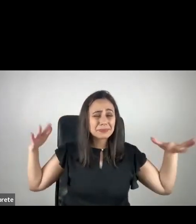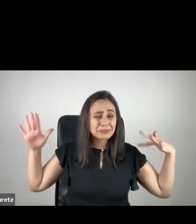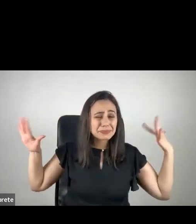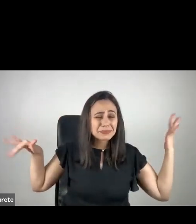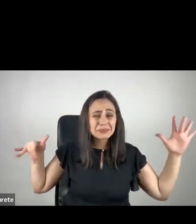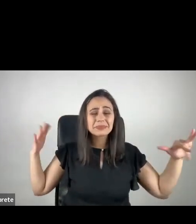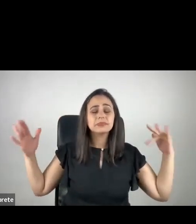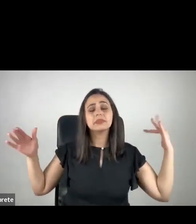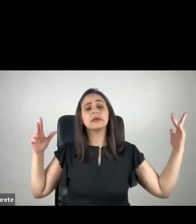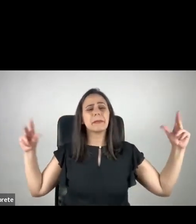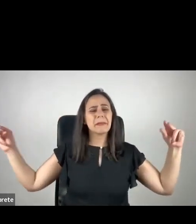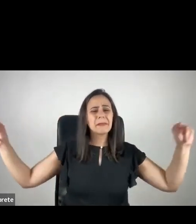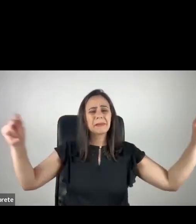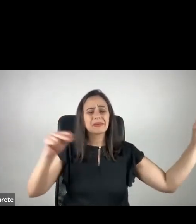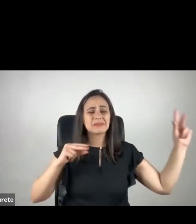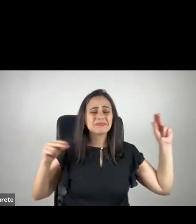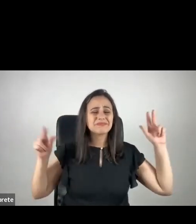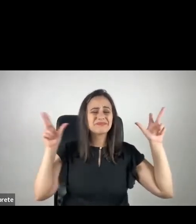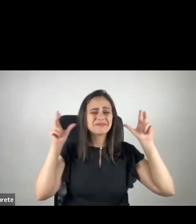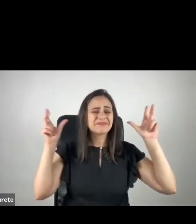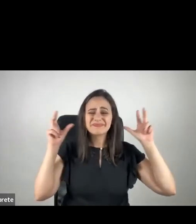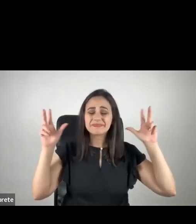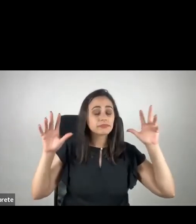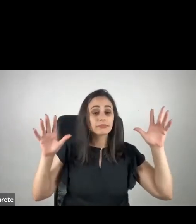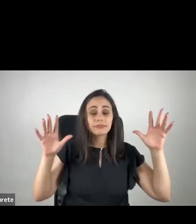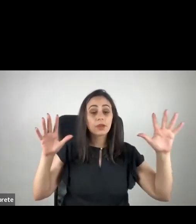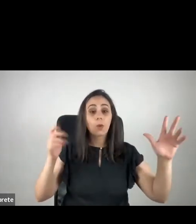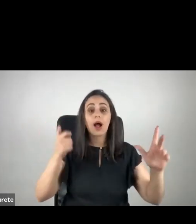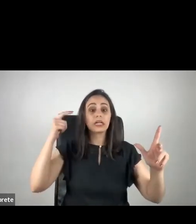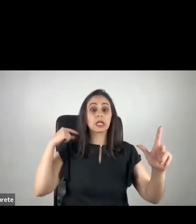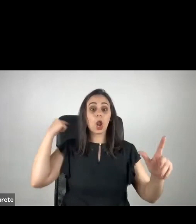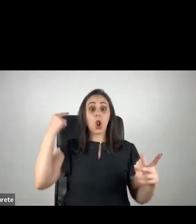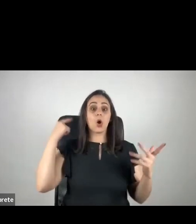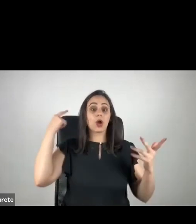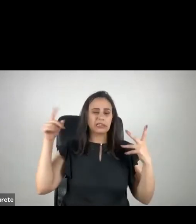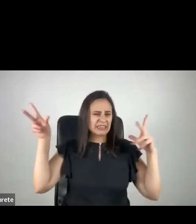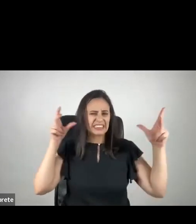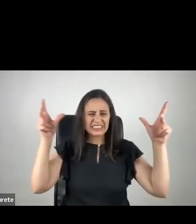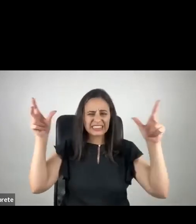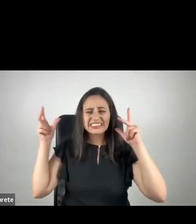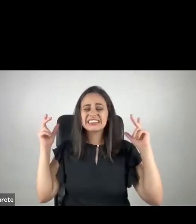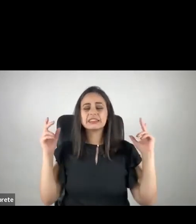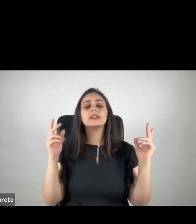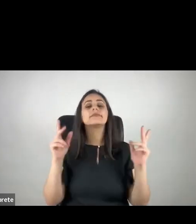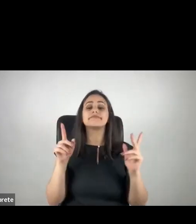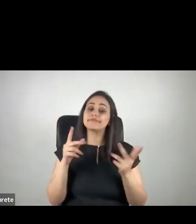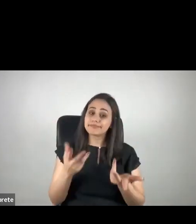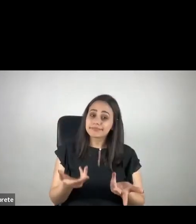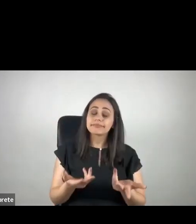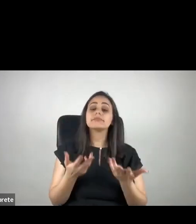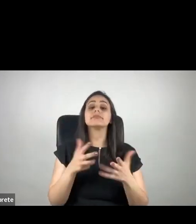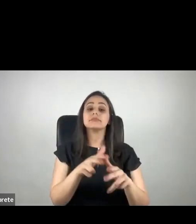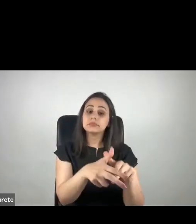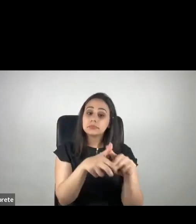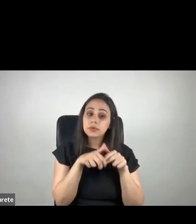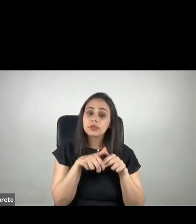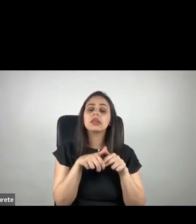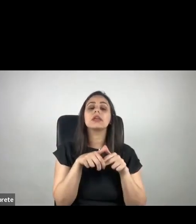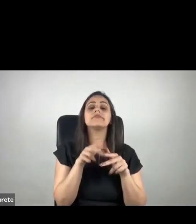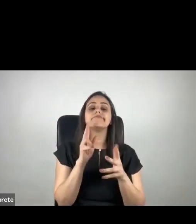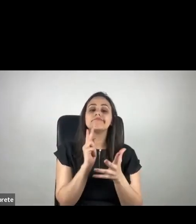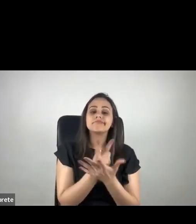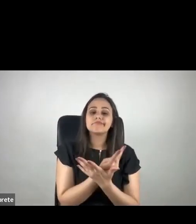monte de conversa, ele acaba, puta, enlouquecendo. Essa é até uma das razões que quando as pessoas